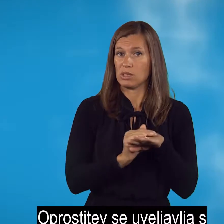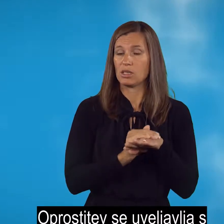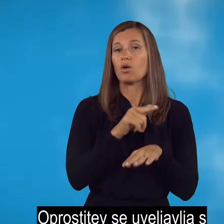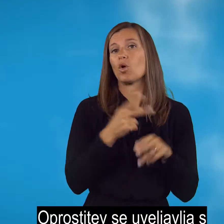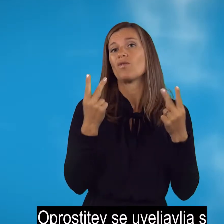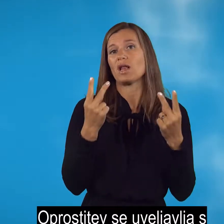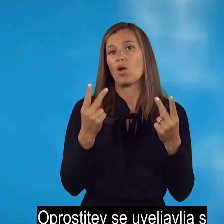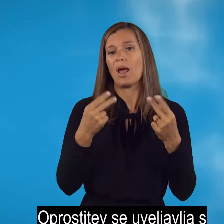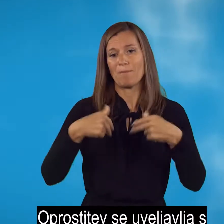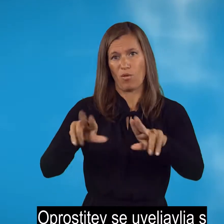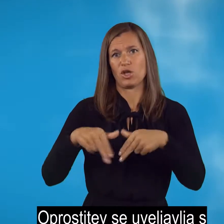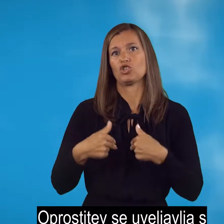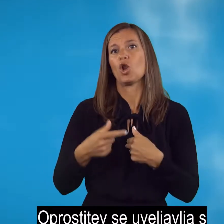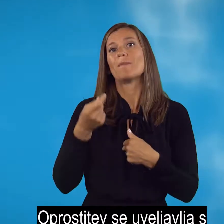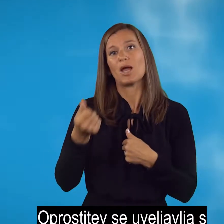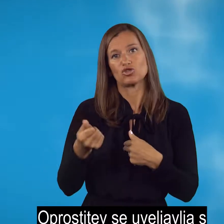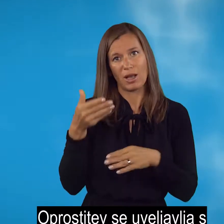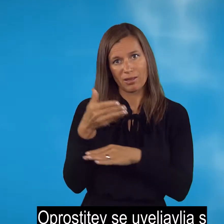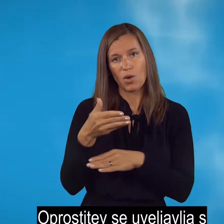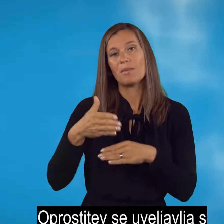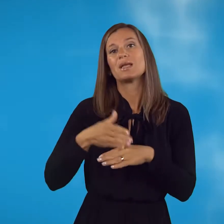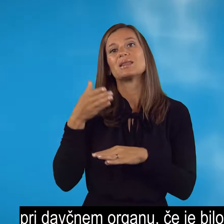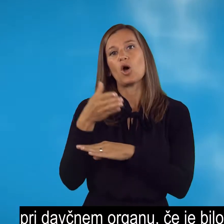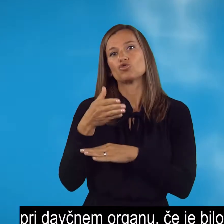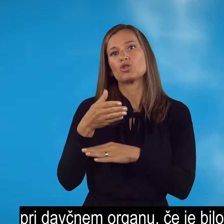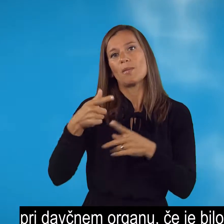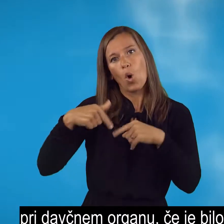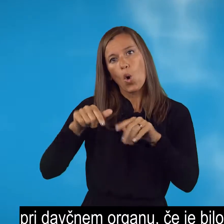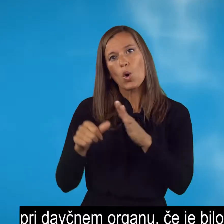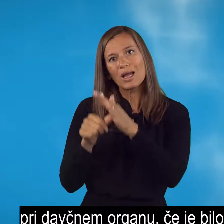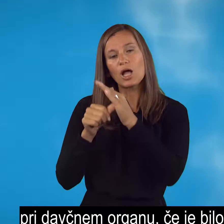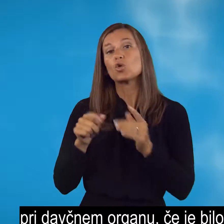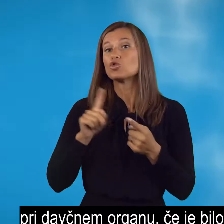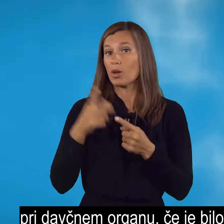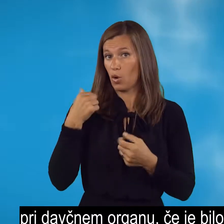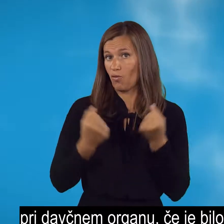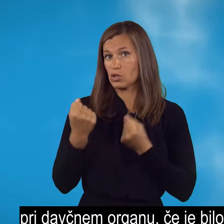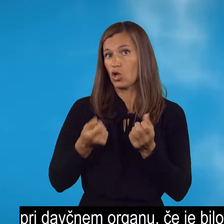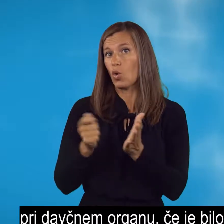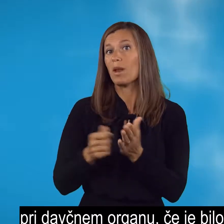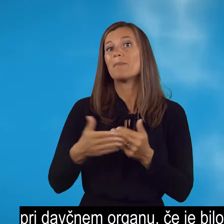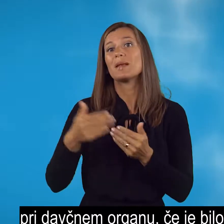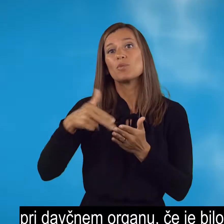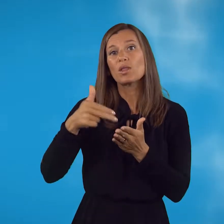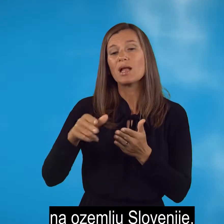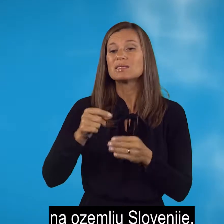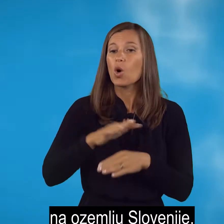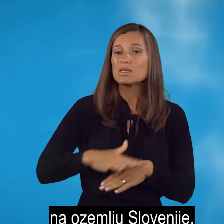Oprostitev se uveljavlja s povračilom plačanega davka pri davčnem organu, če je bilo vozilo kupljeno pri prodajalcu na ozemlju